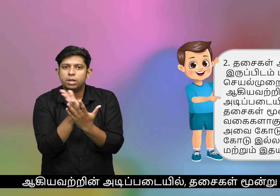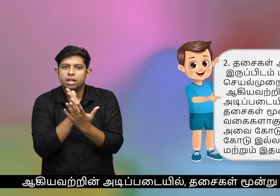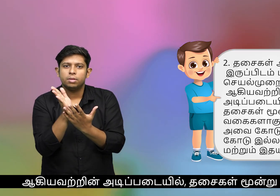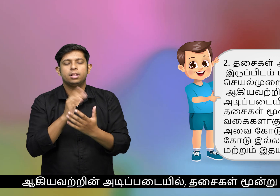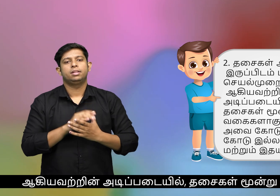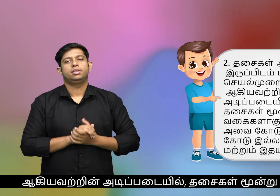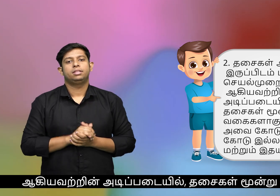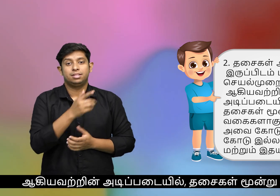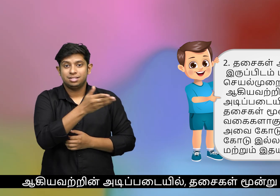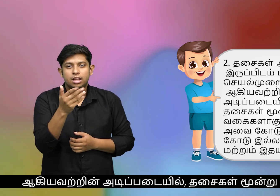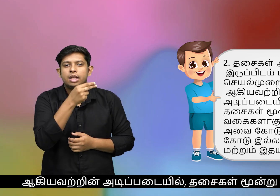ஆகும்.